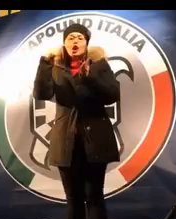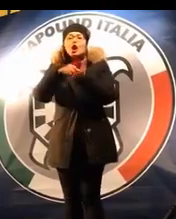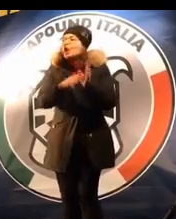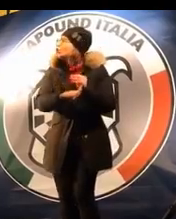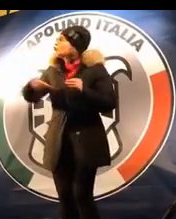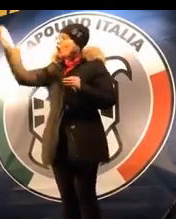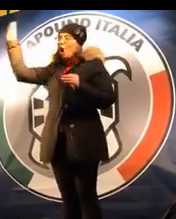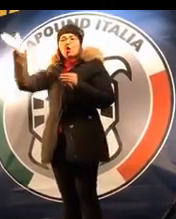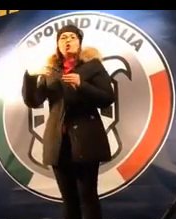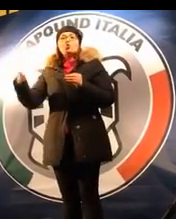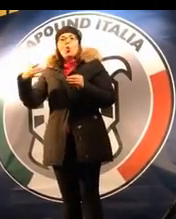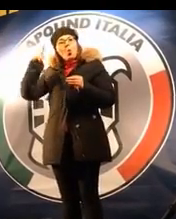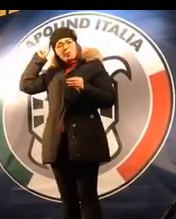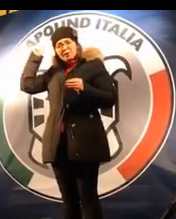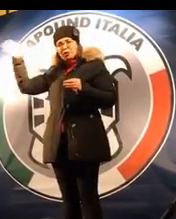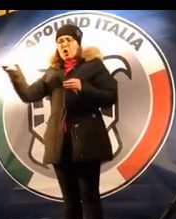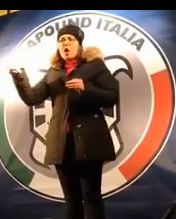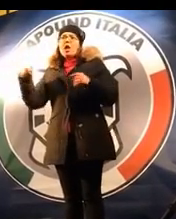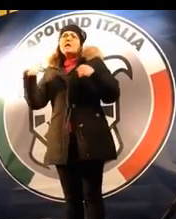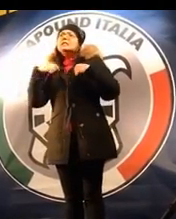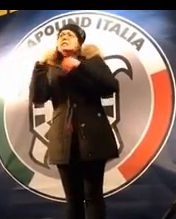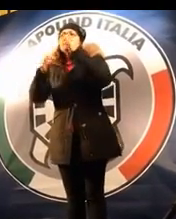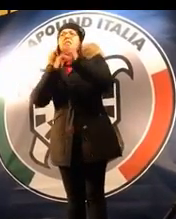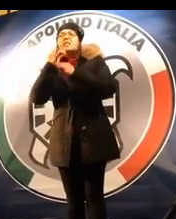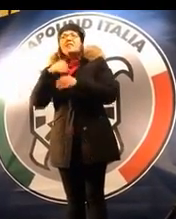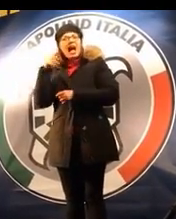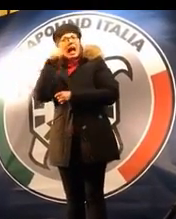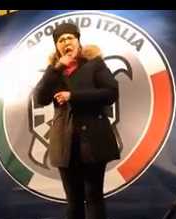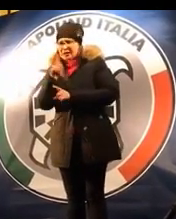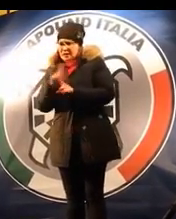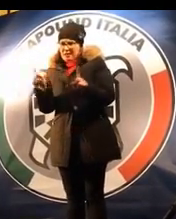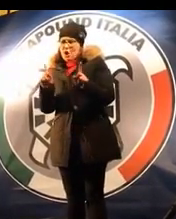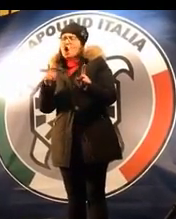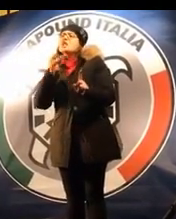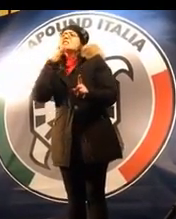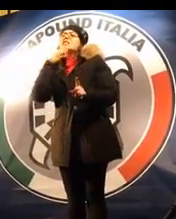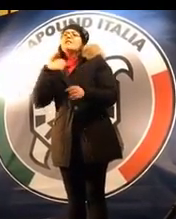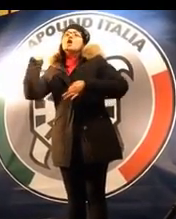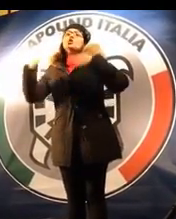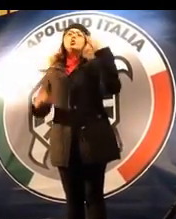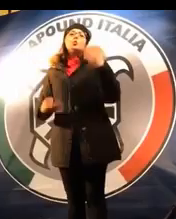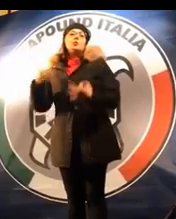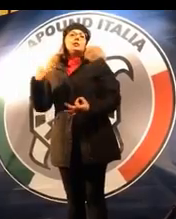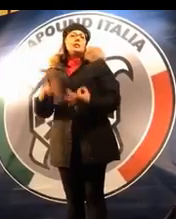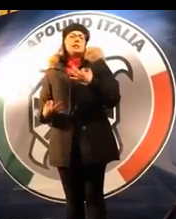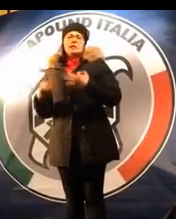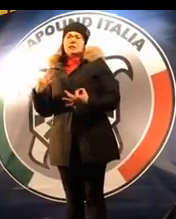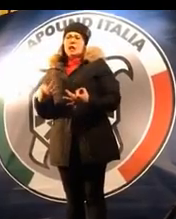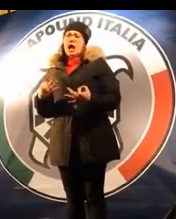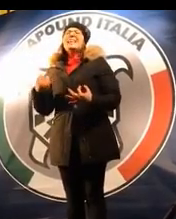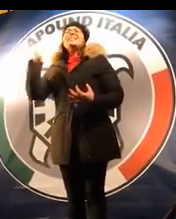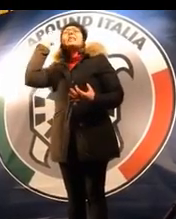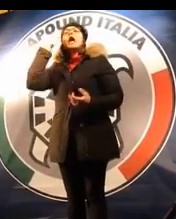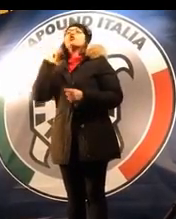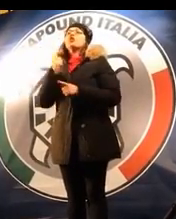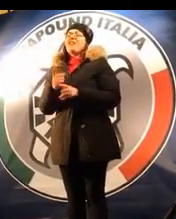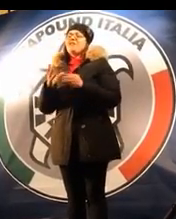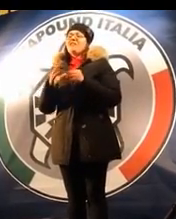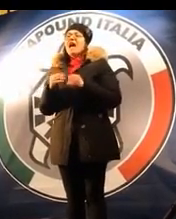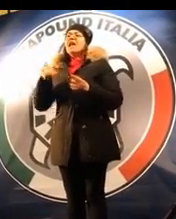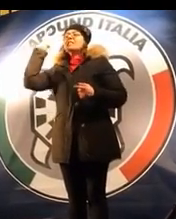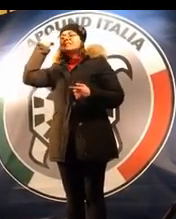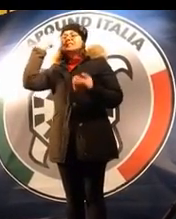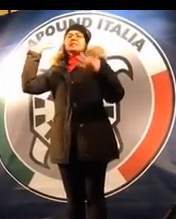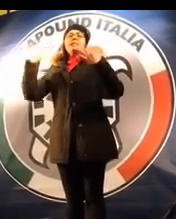E questa non è cattiveria, questa è semplicemente giustizia, perché lo Stato deve tornare a fare lo Stato, altrimenti si rende